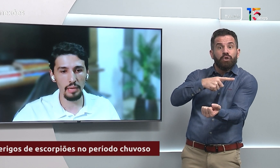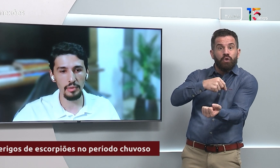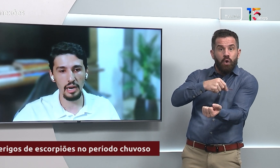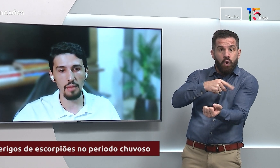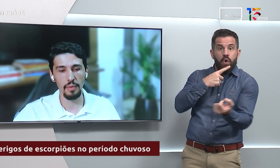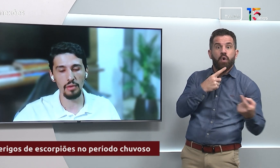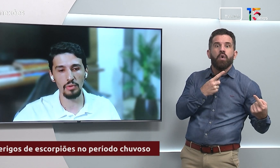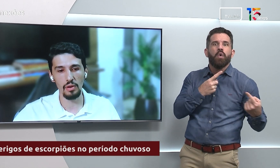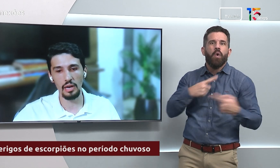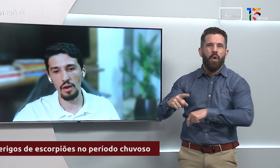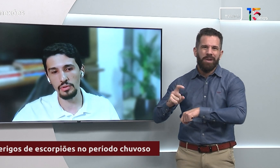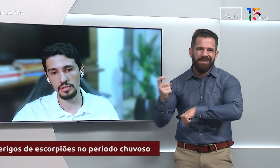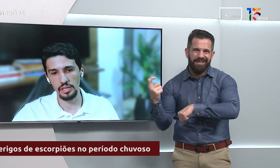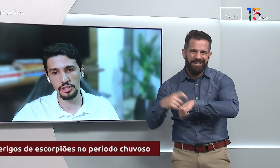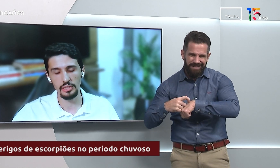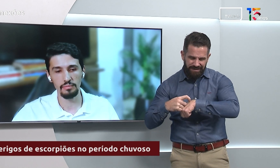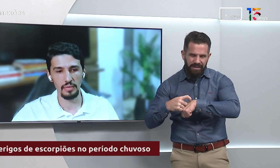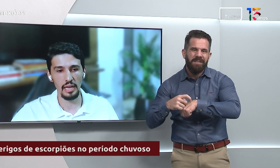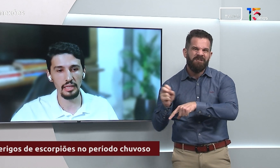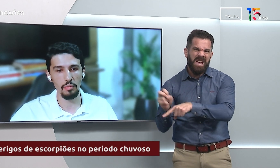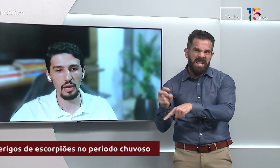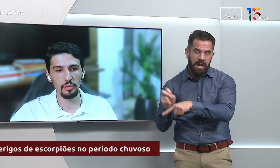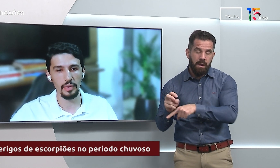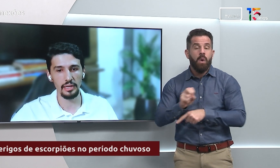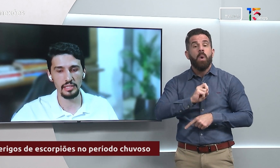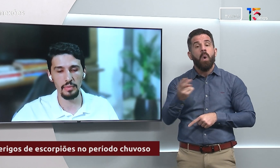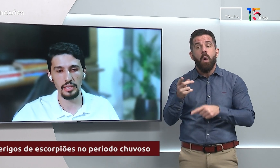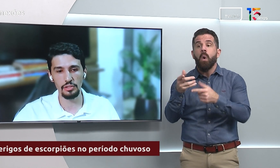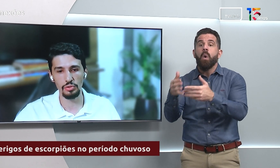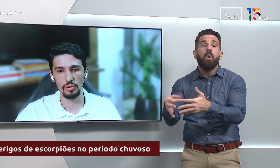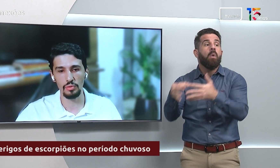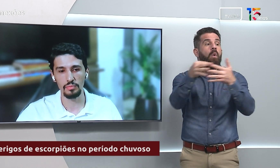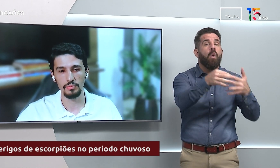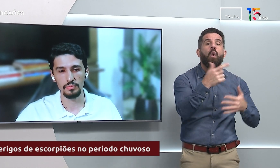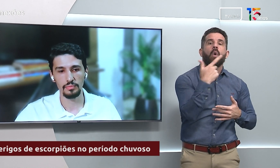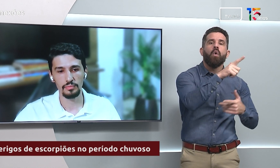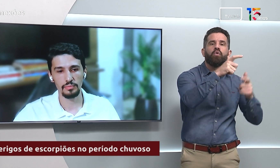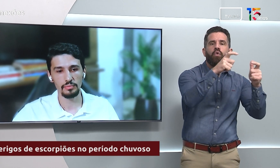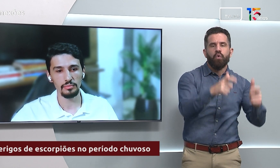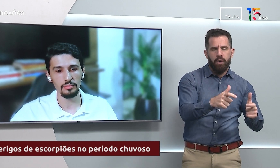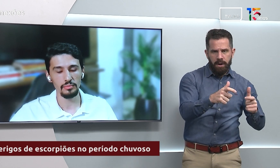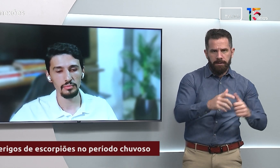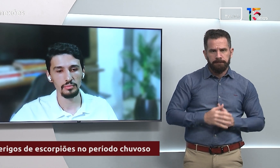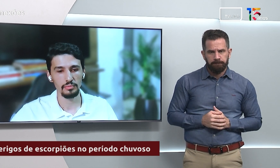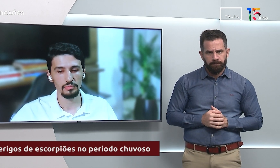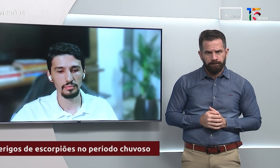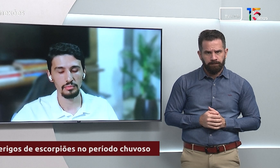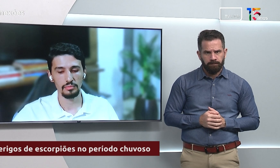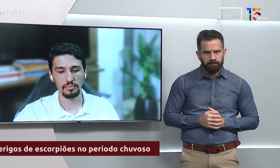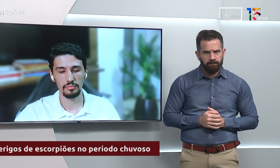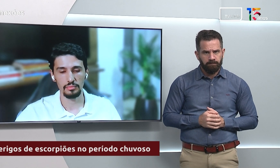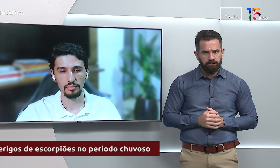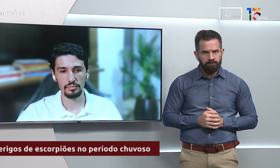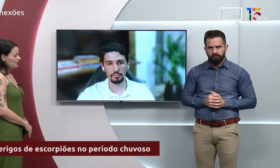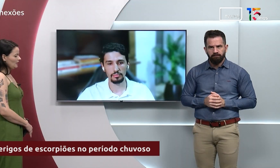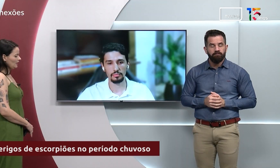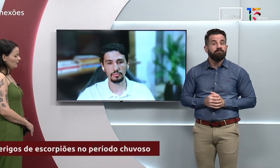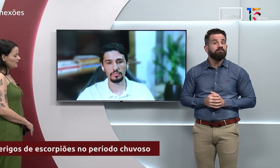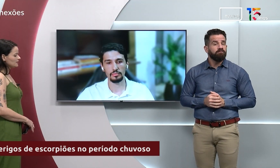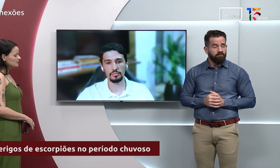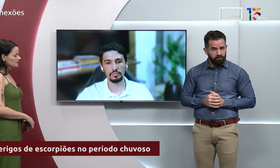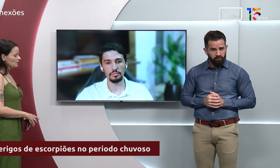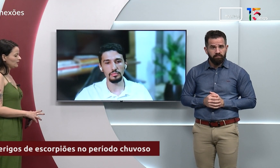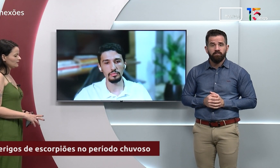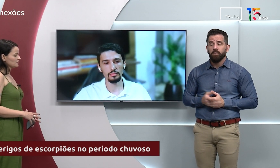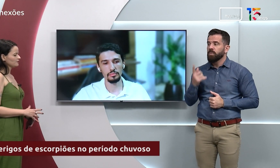te encaminhar para um local que seja adequado para receber esse soro. Para a gente finalizar, então, Lucas,